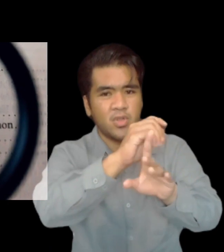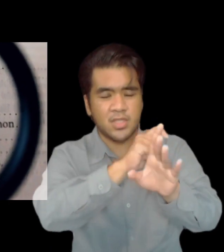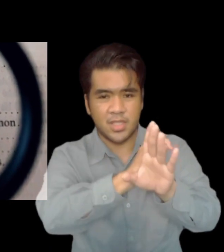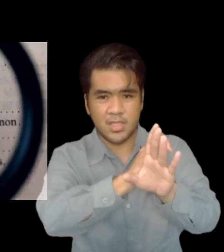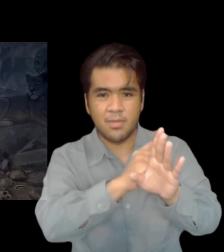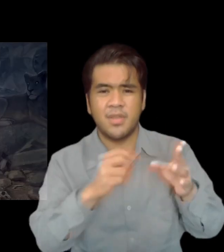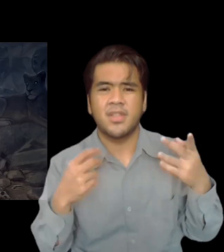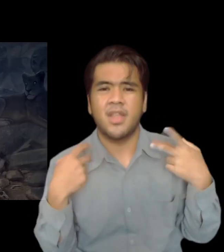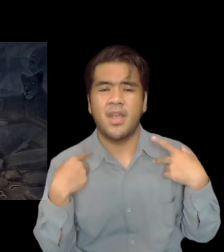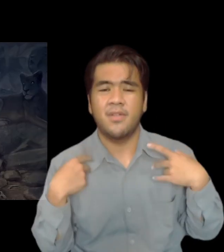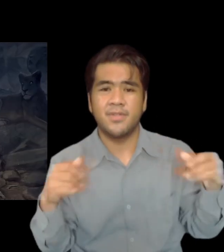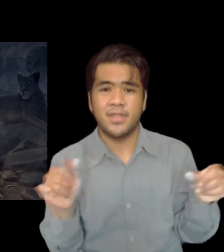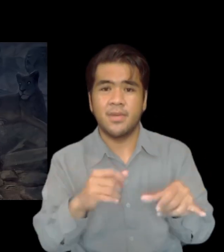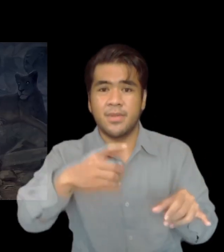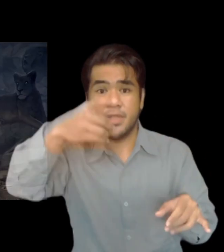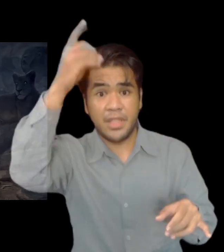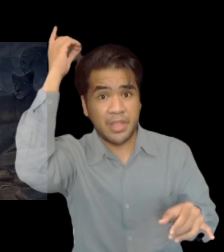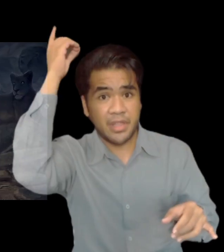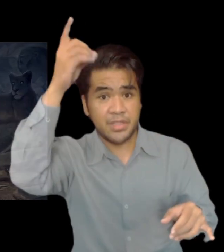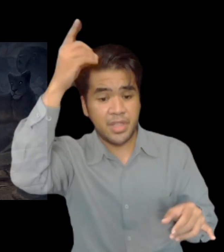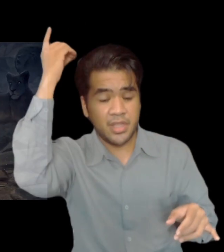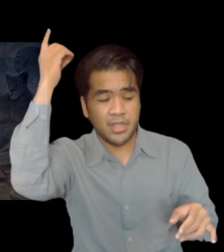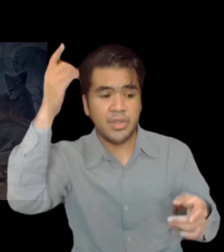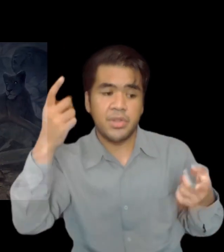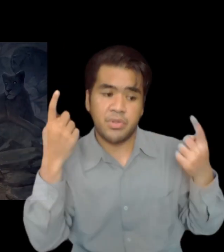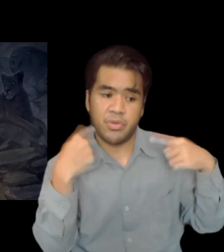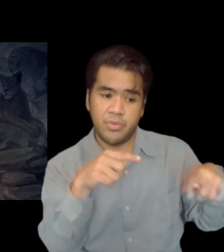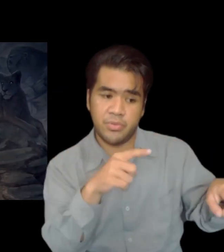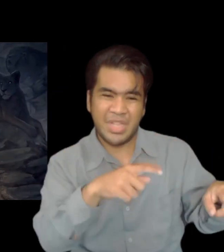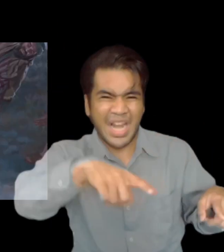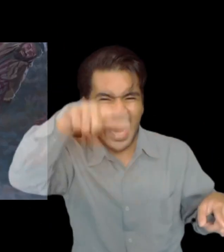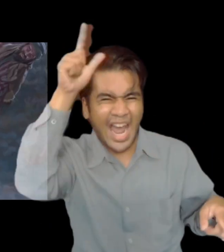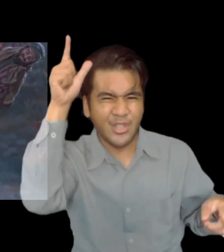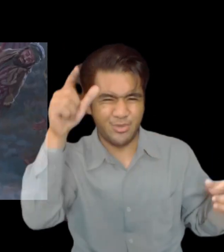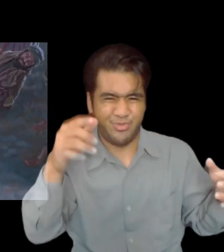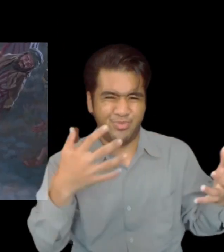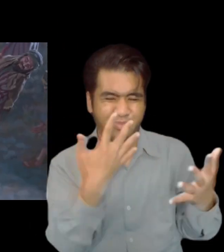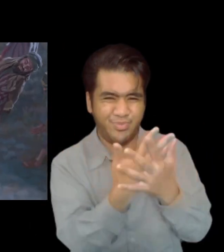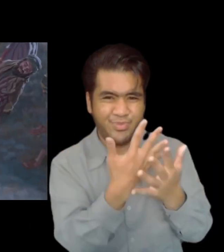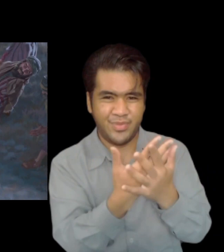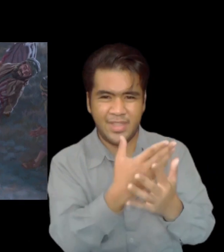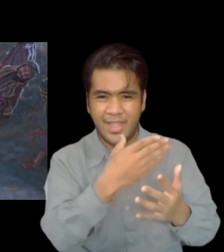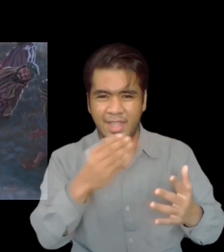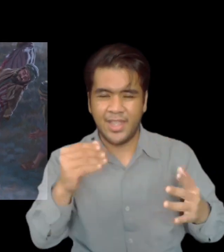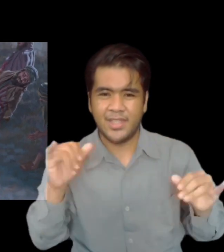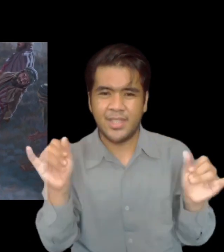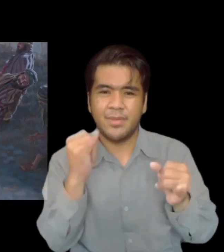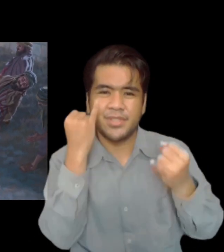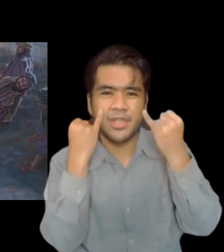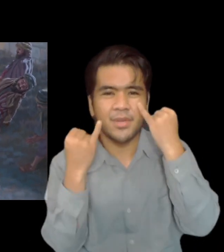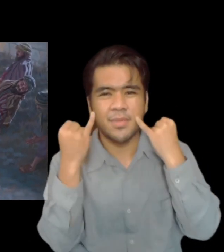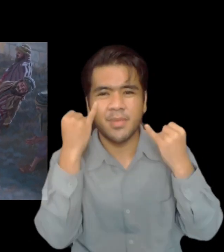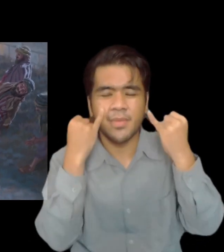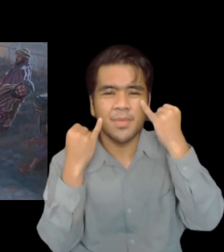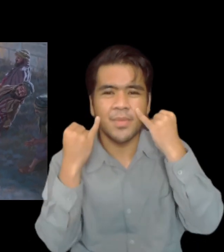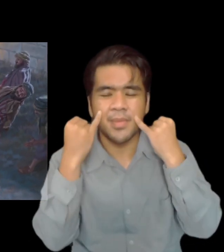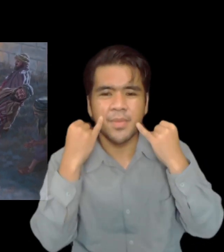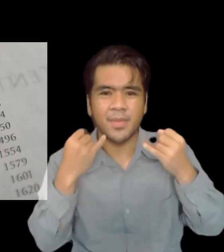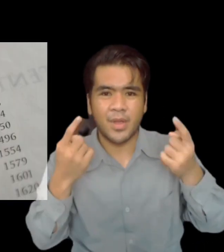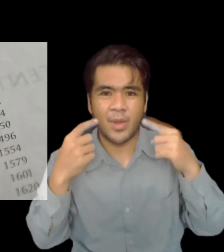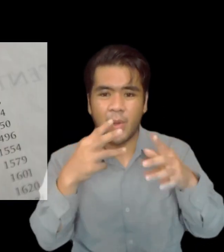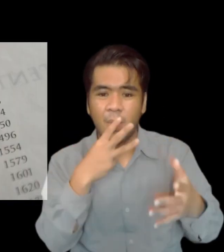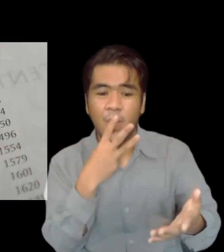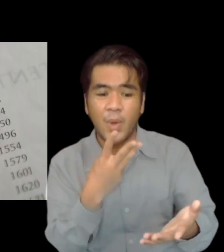propeta ng Diyos gaya ni Daniel na ipinatapon sa kulungan ng mga leyon at ni Jeremiah na inihulog sa abandonadong imbakan ng